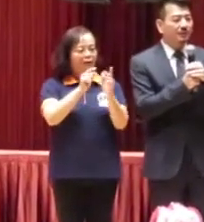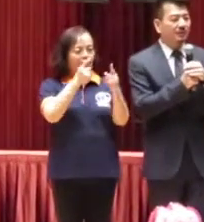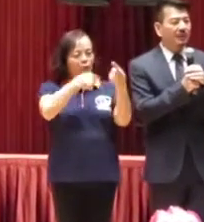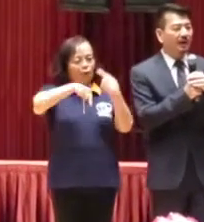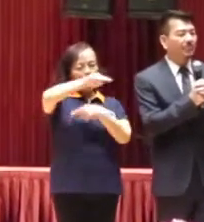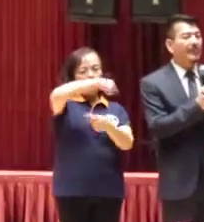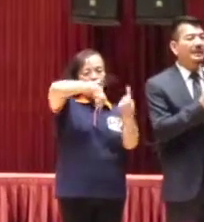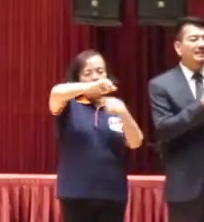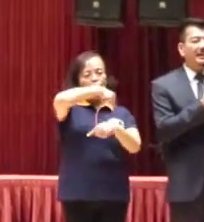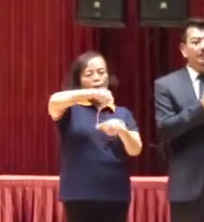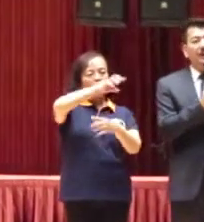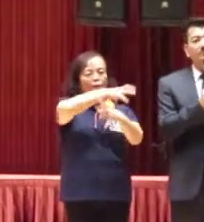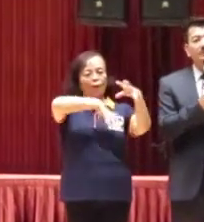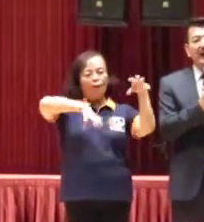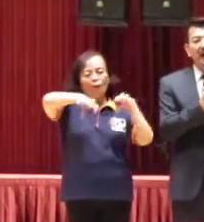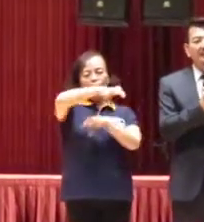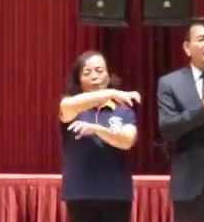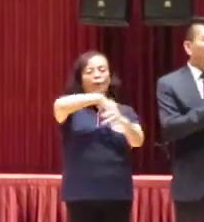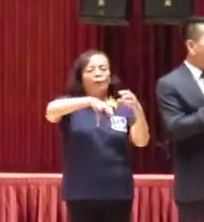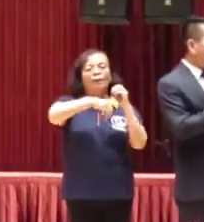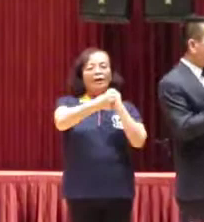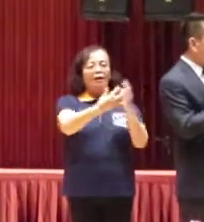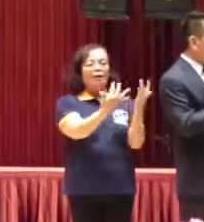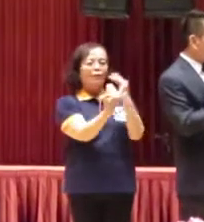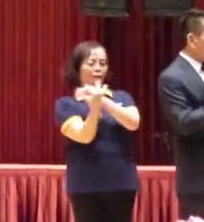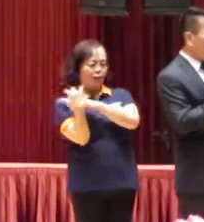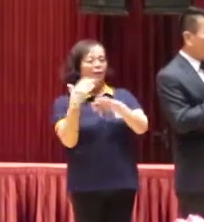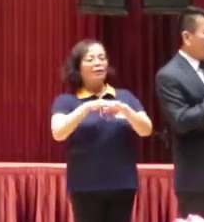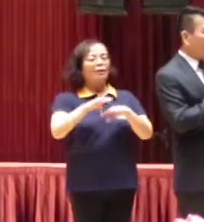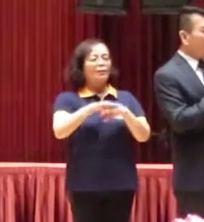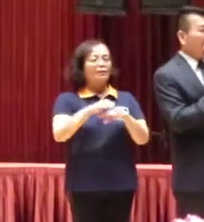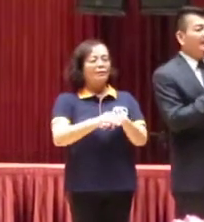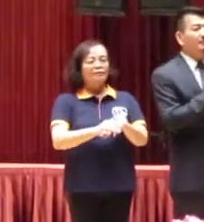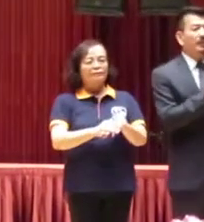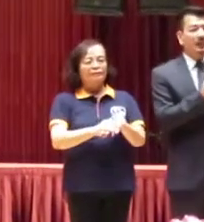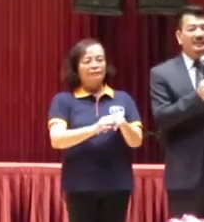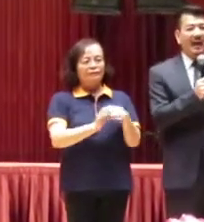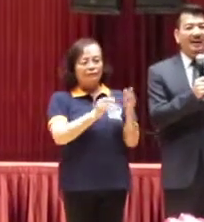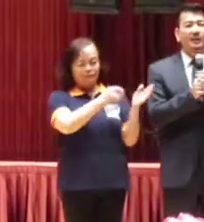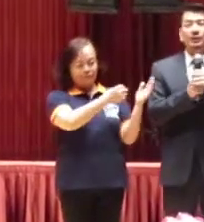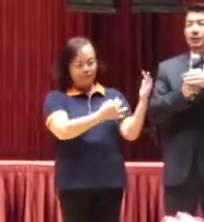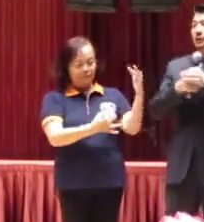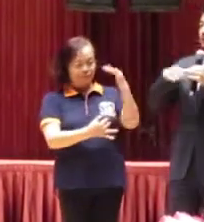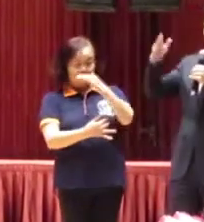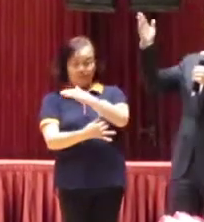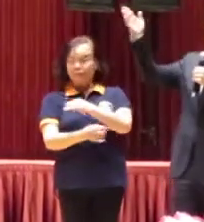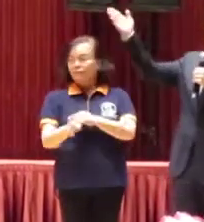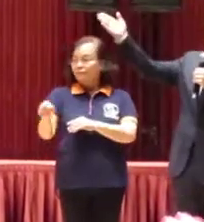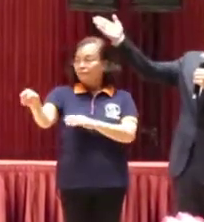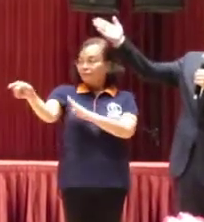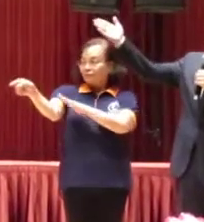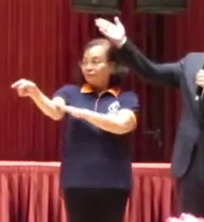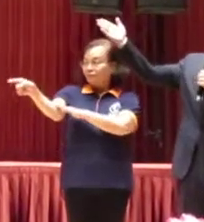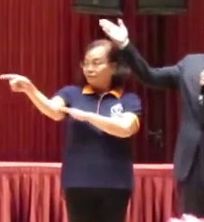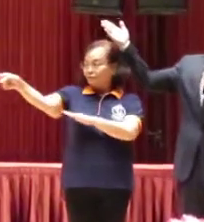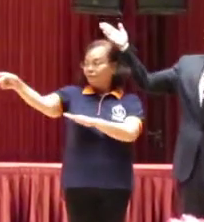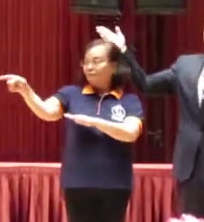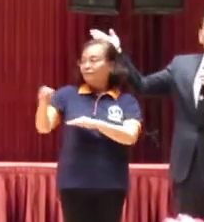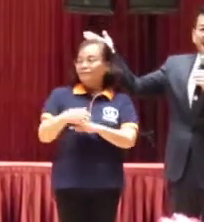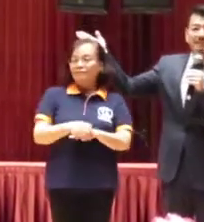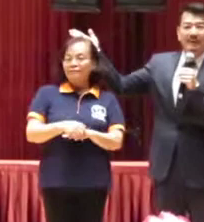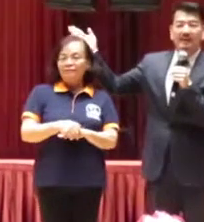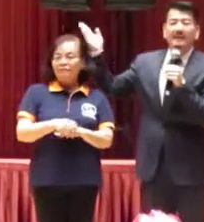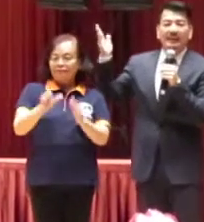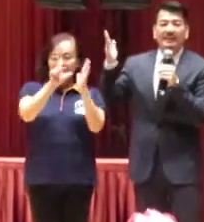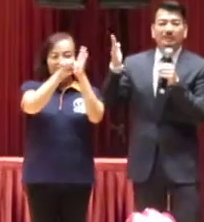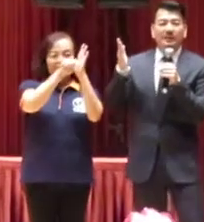最重要的是说哈，那这摆你看的不呆，所以那些假秋饼进到我们的会场，豆秋饼大家看到我们有一个时钟